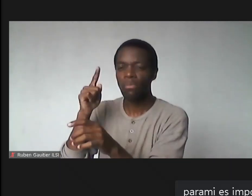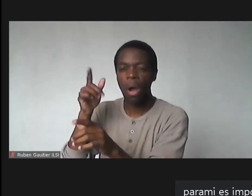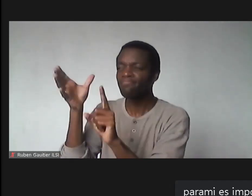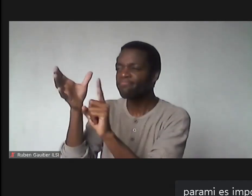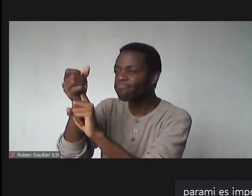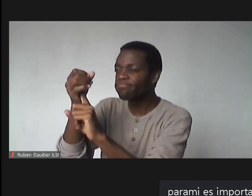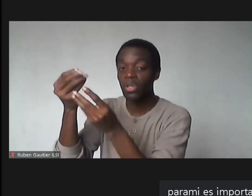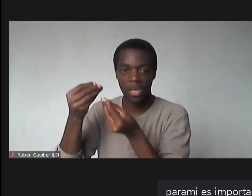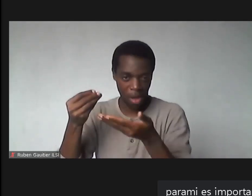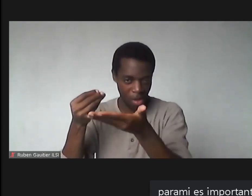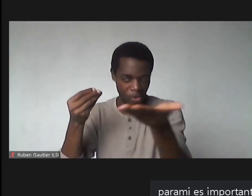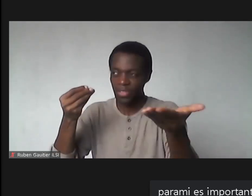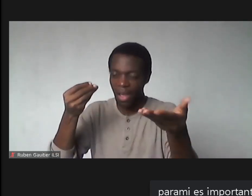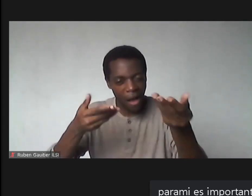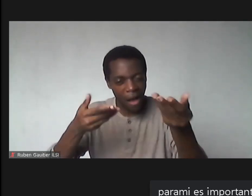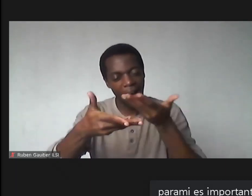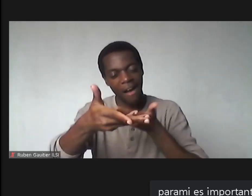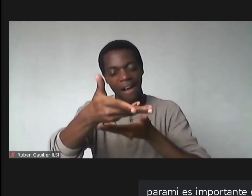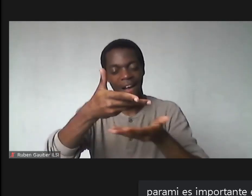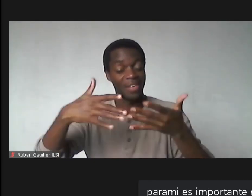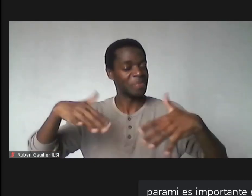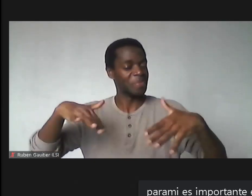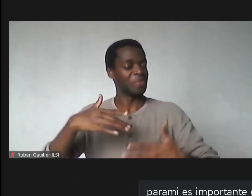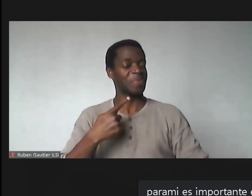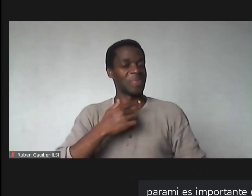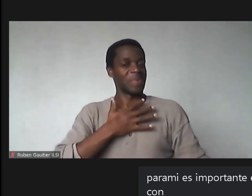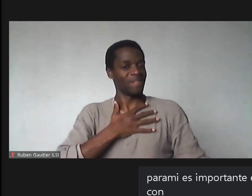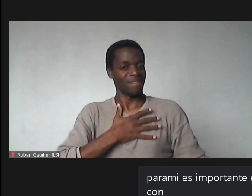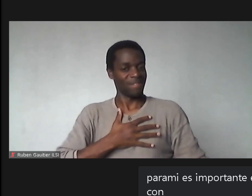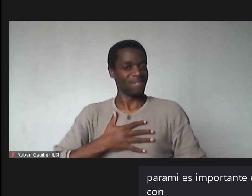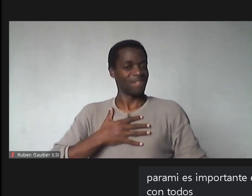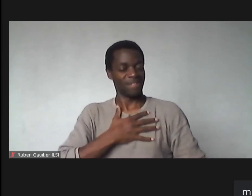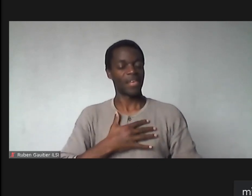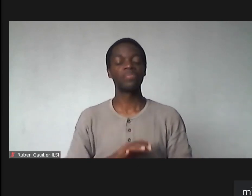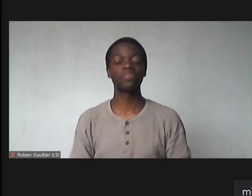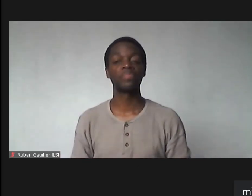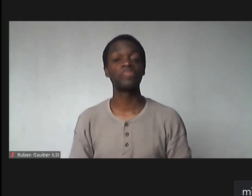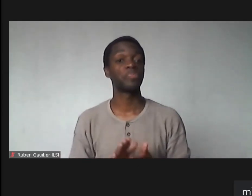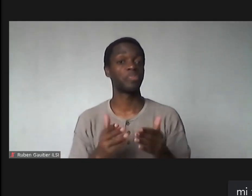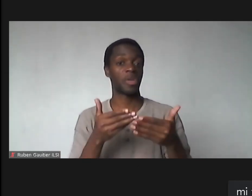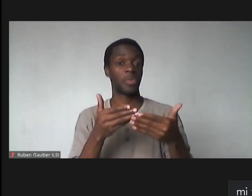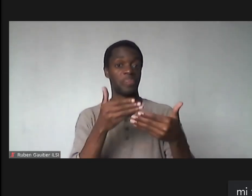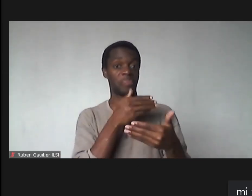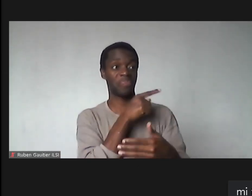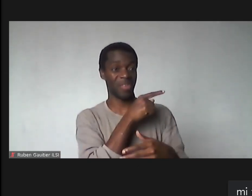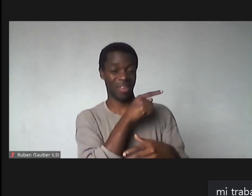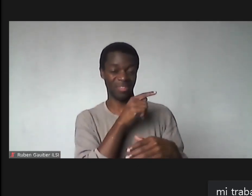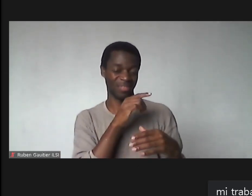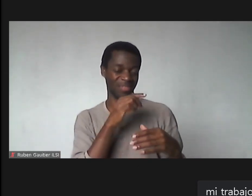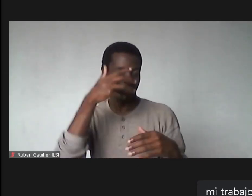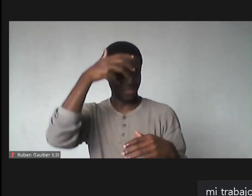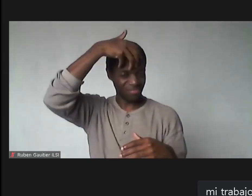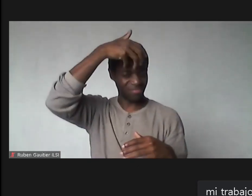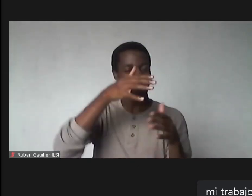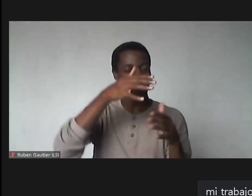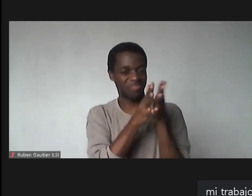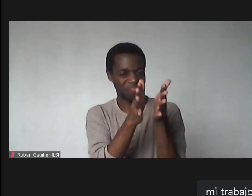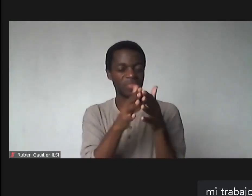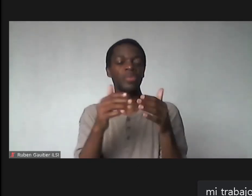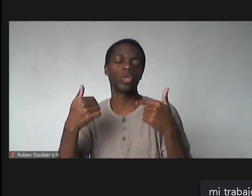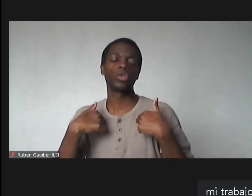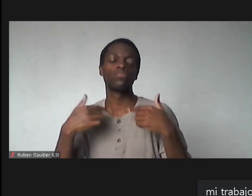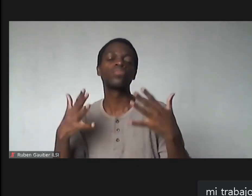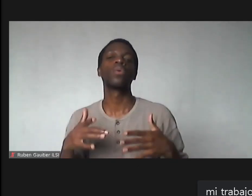Bien, mi trabajo en BGE, como Rosario explicó muy bien, yo trabajo con el tema de personas con discapacidad y también con el